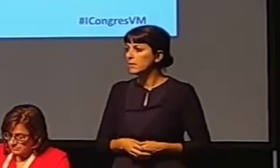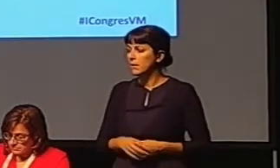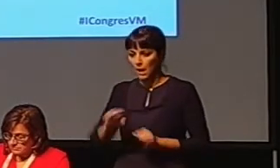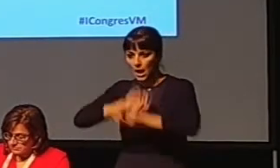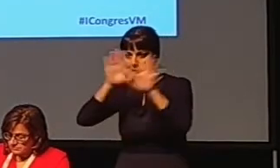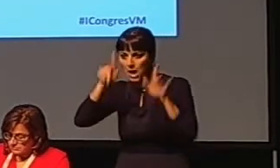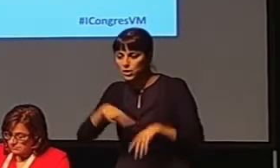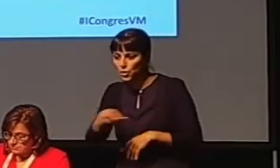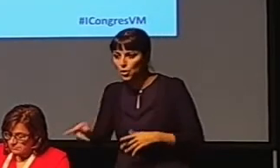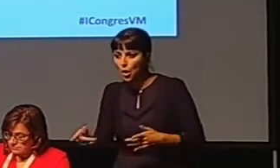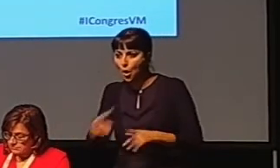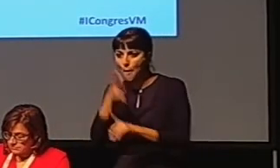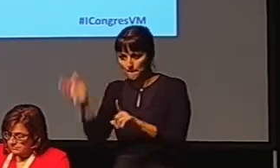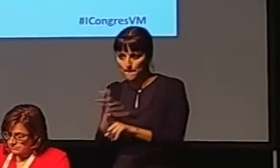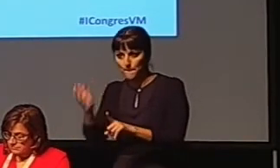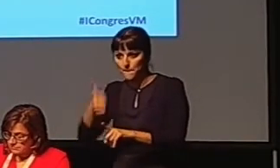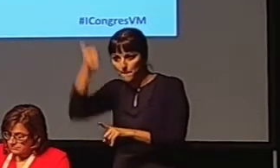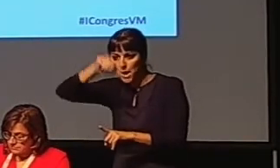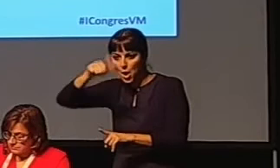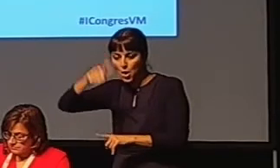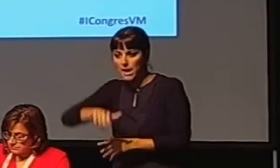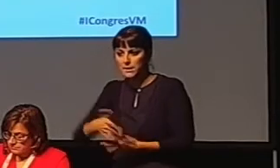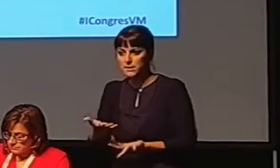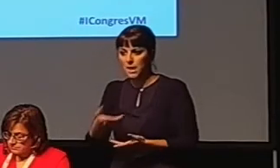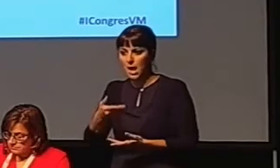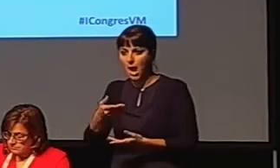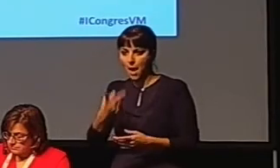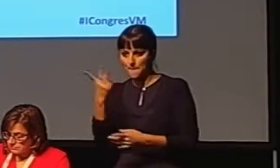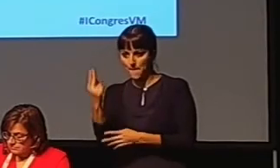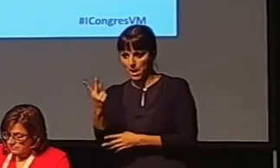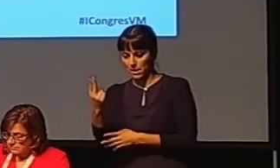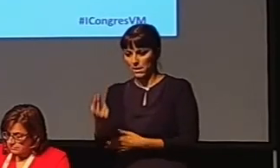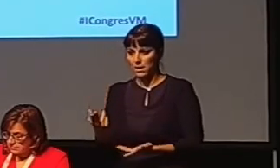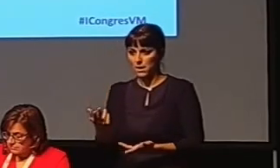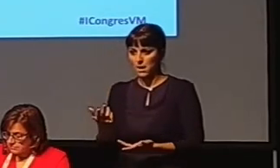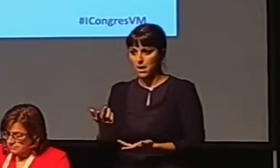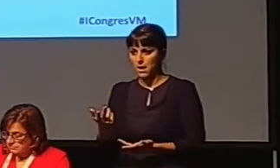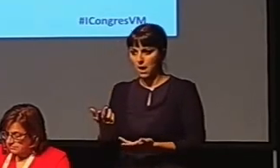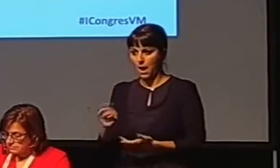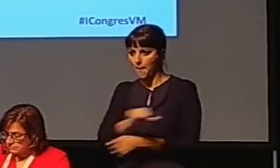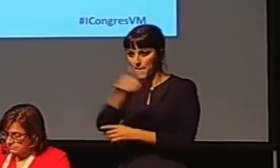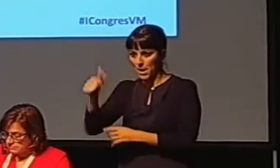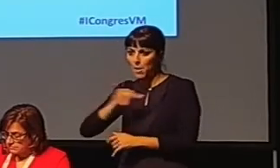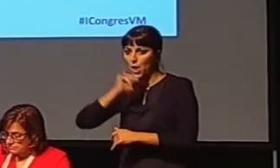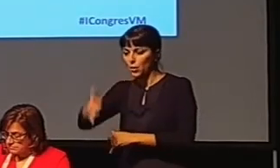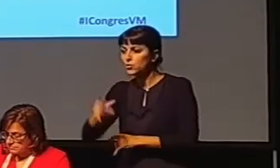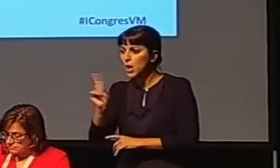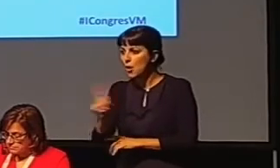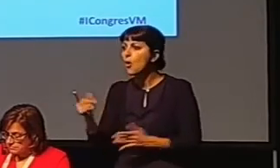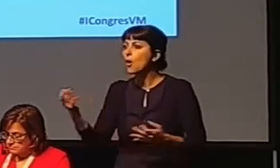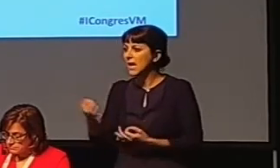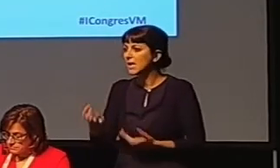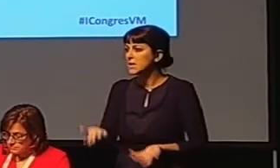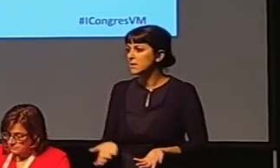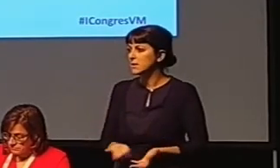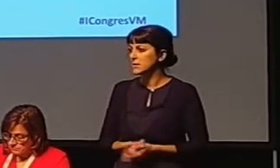Tenim clar, no, això? Que la violència masclista a la parella, o sigui, la primera consigna no és denúncia, no? Què és?